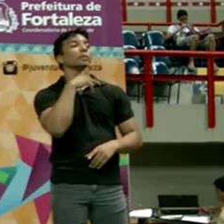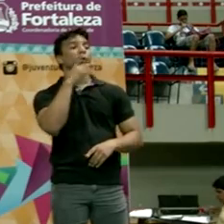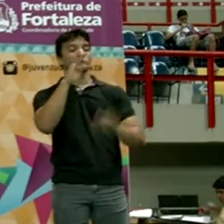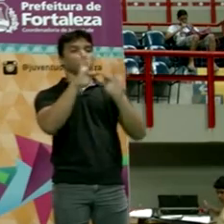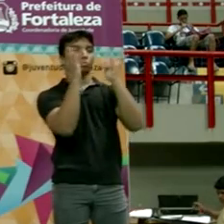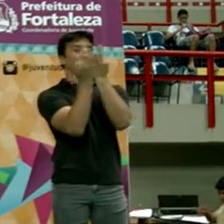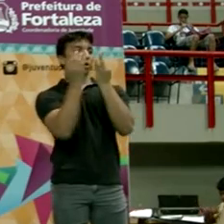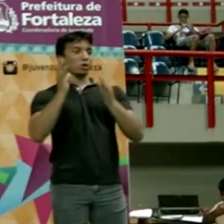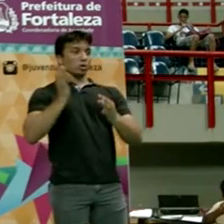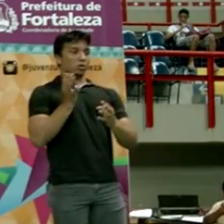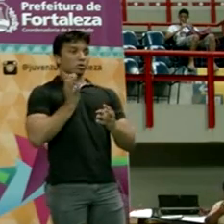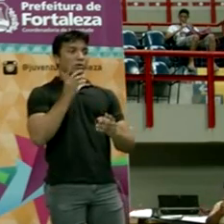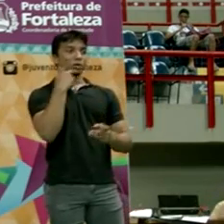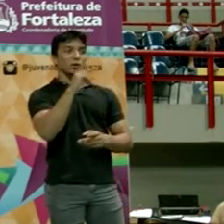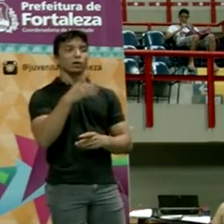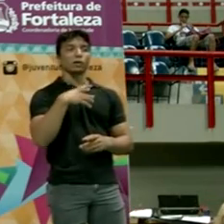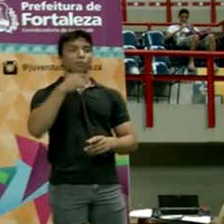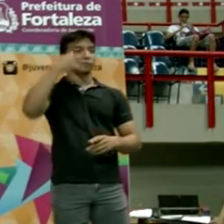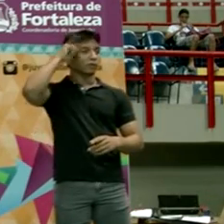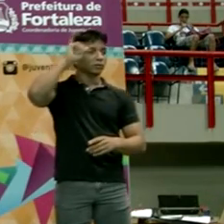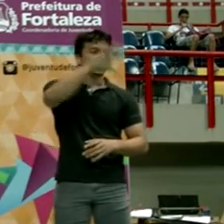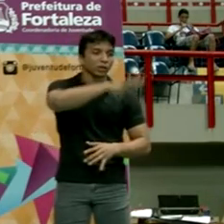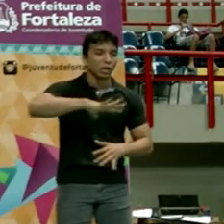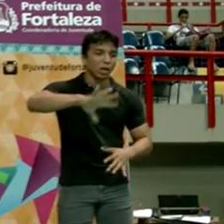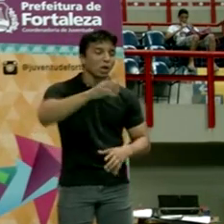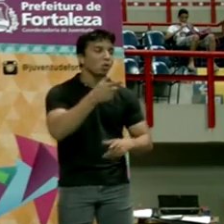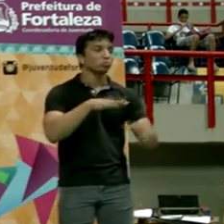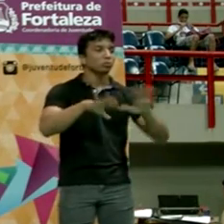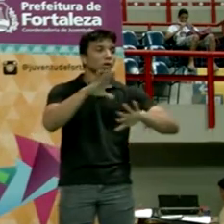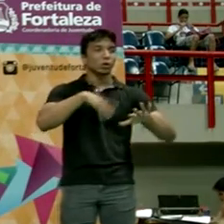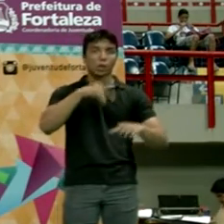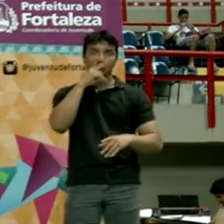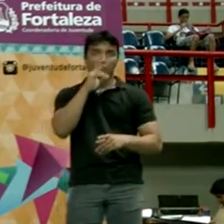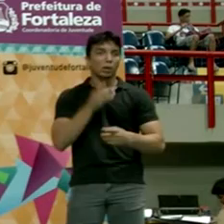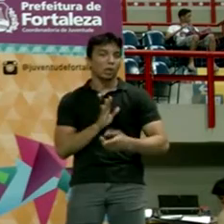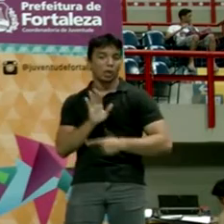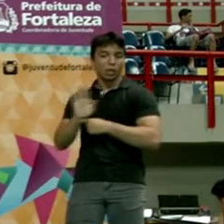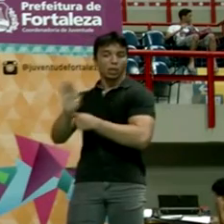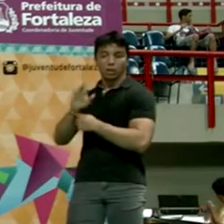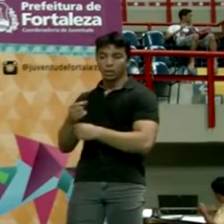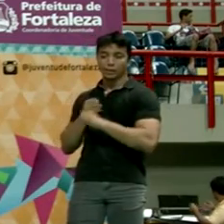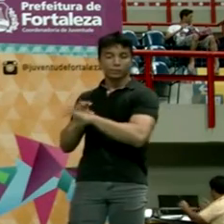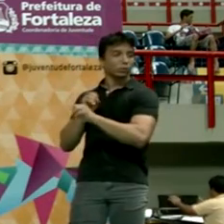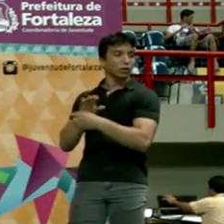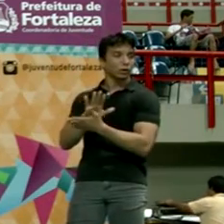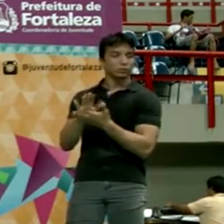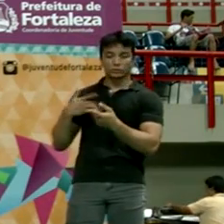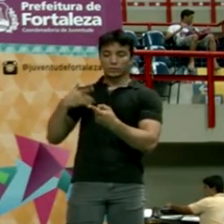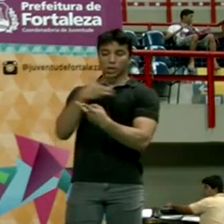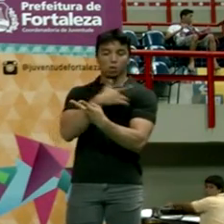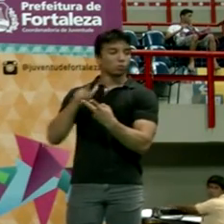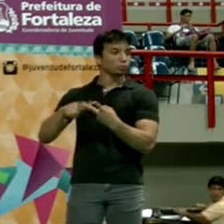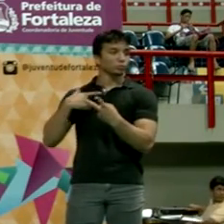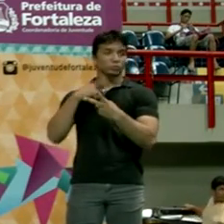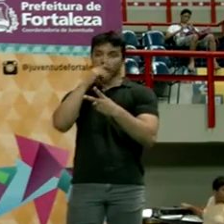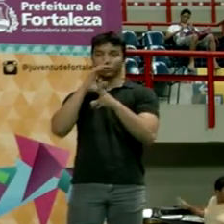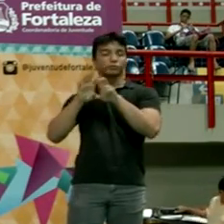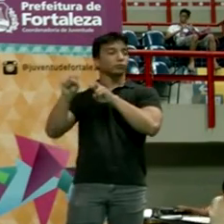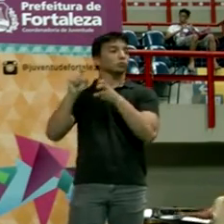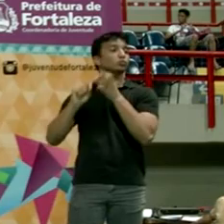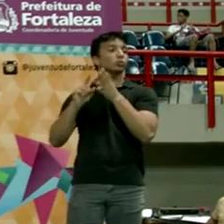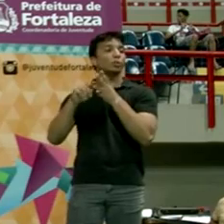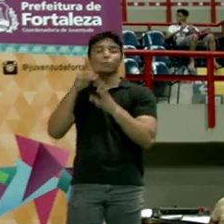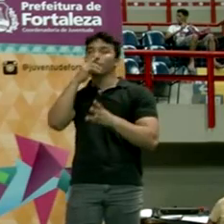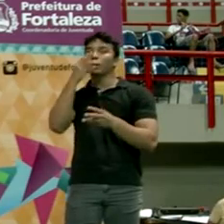as famílias ricas, fazendeiras, não investiram em educação, em saúde, na